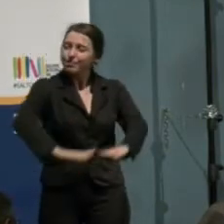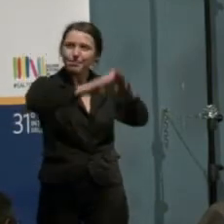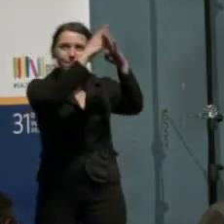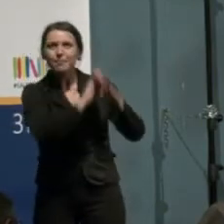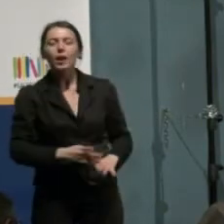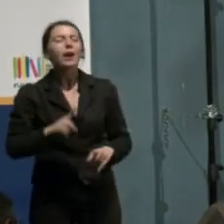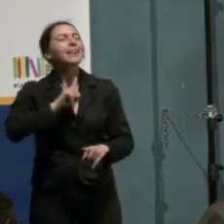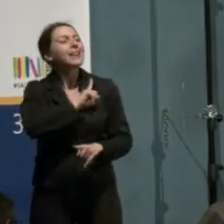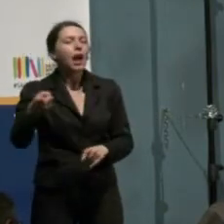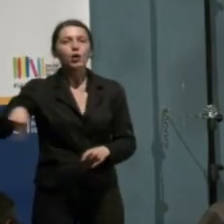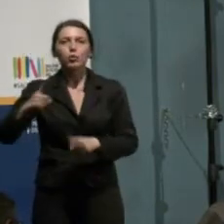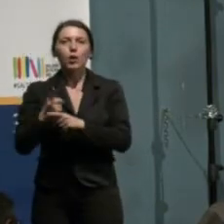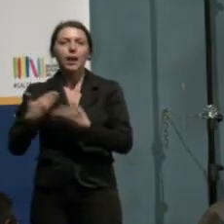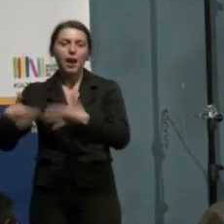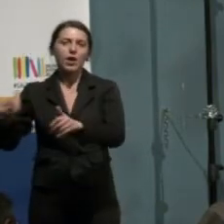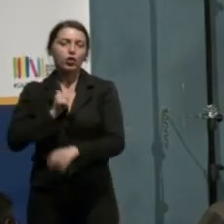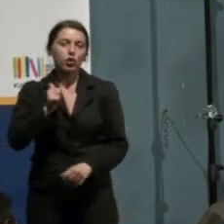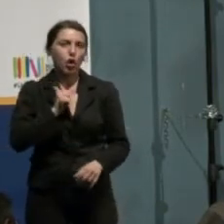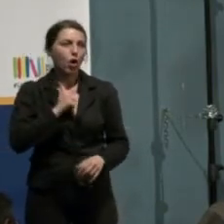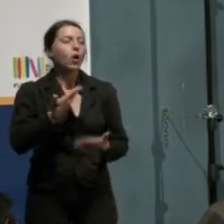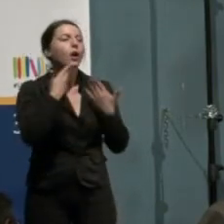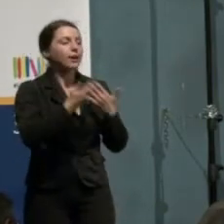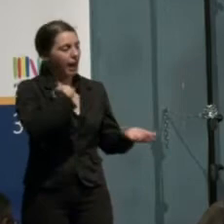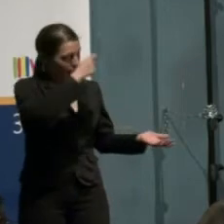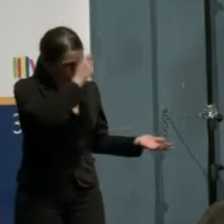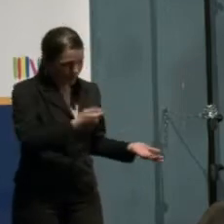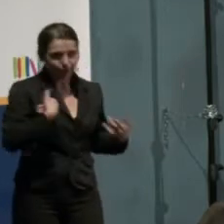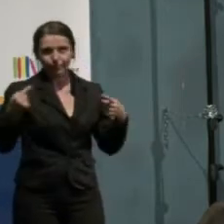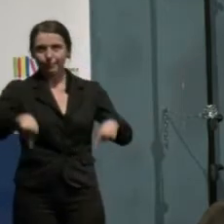solo grazie per l'onore che mi avete dato invitandolo